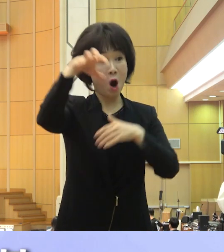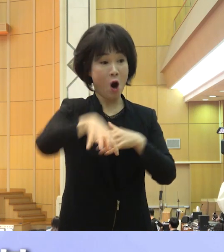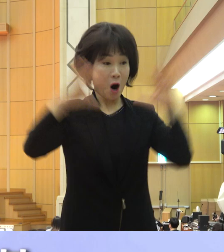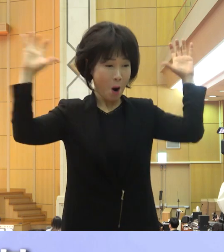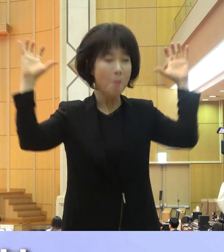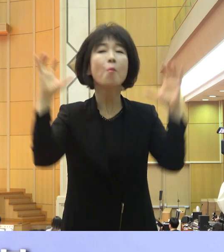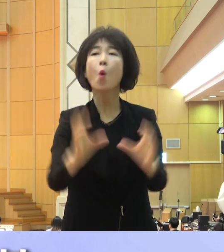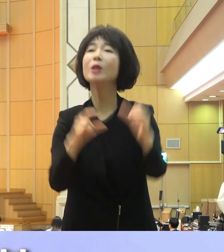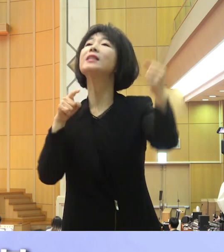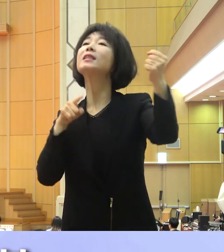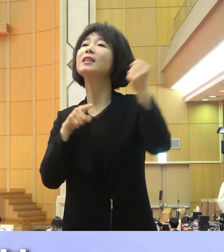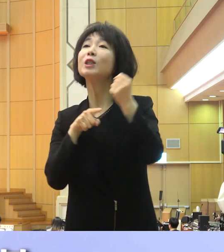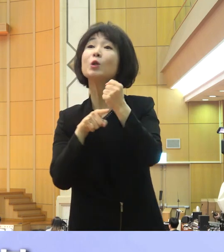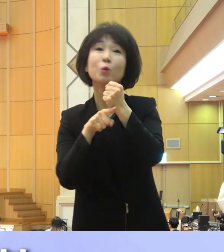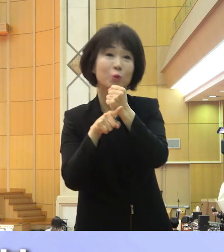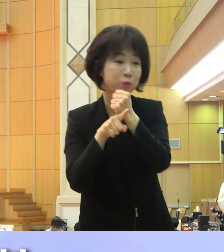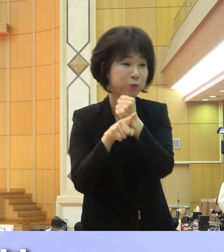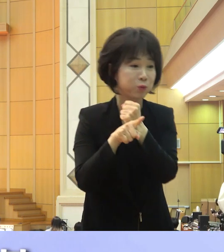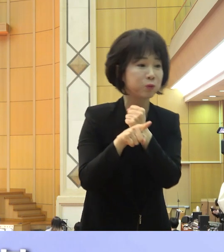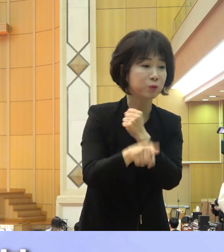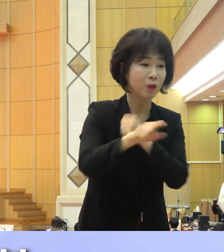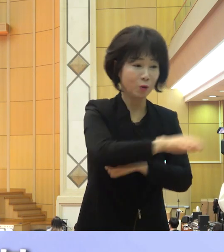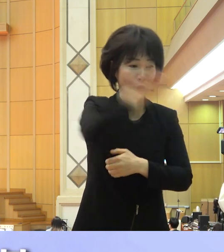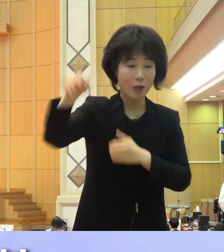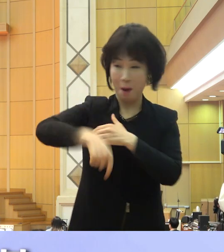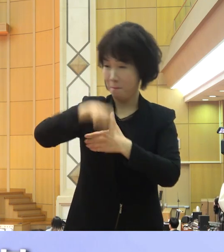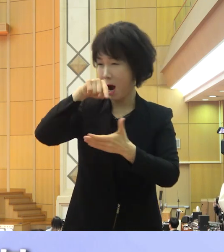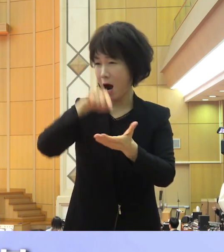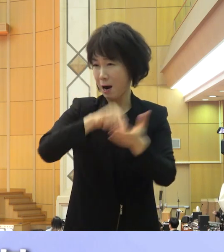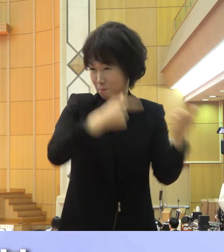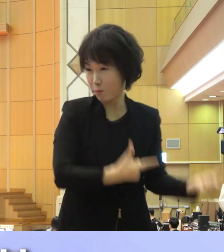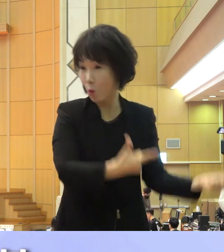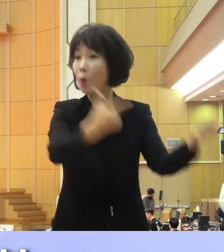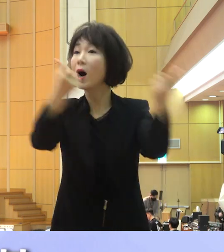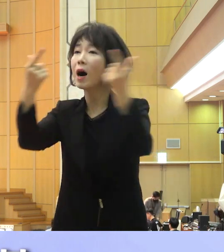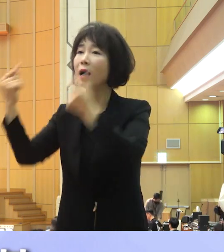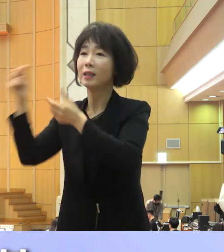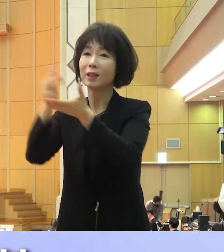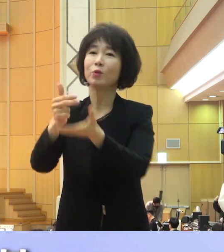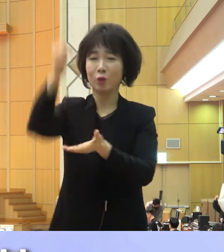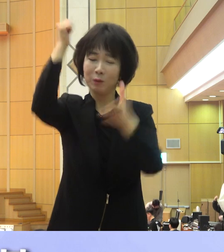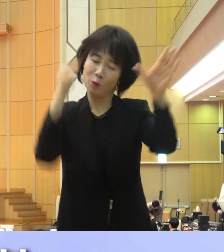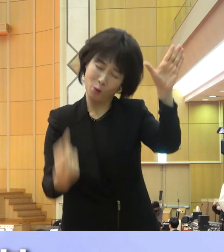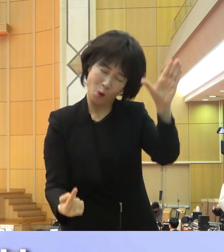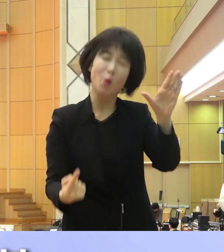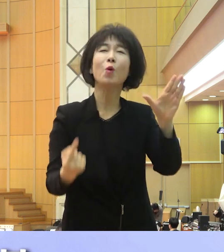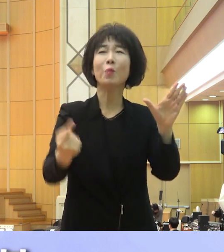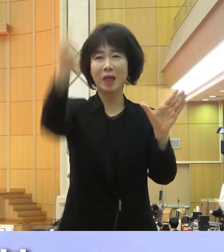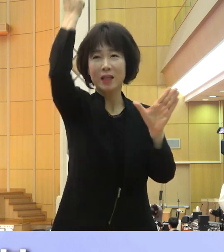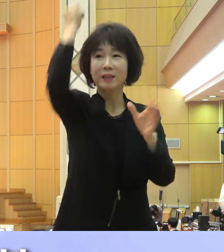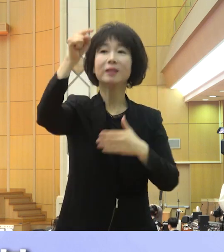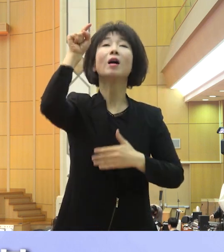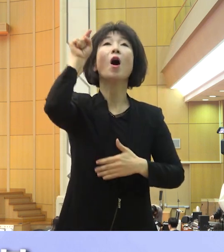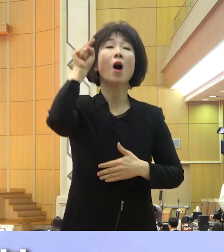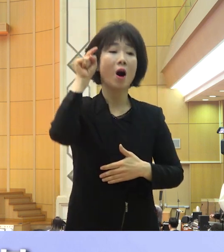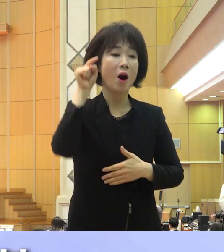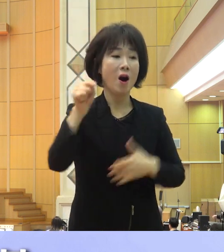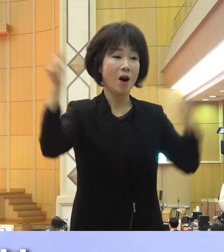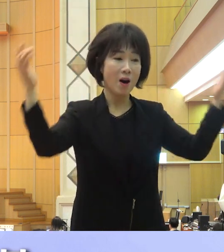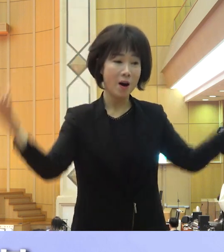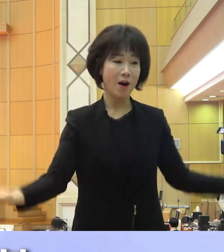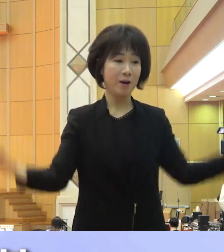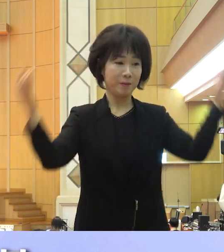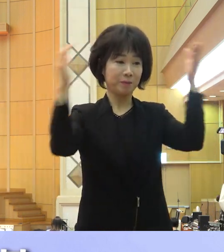여기 모인 이유, 우리 마음 모아 주님을 높이는